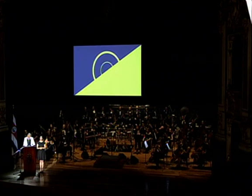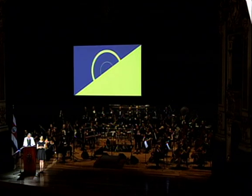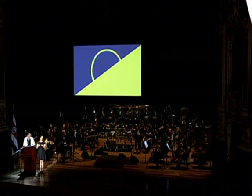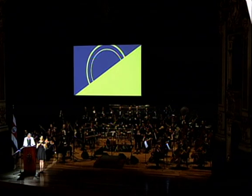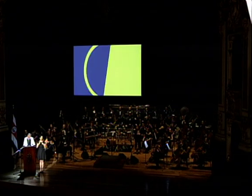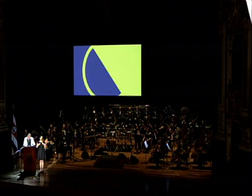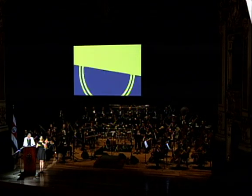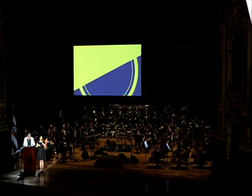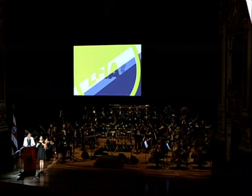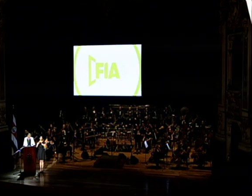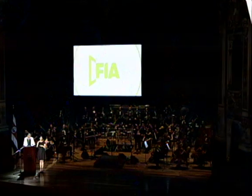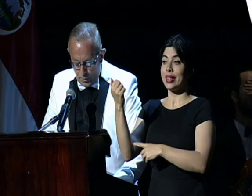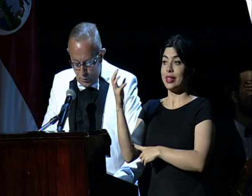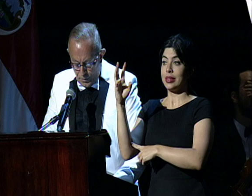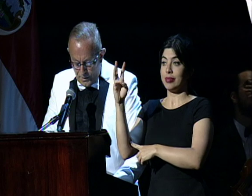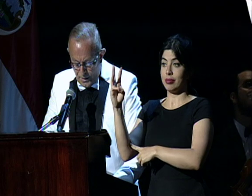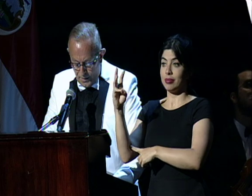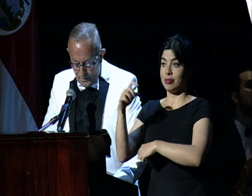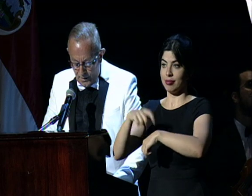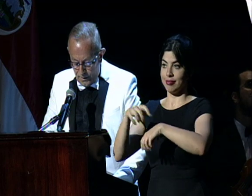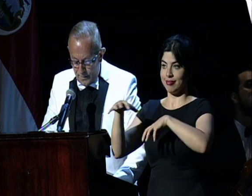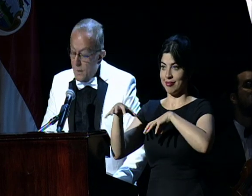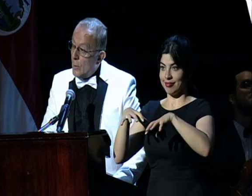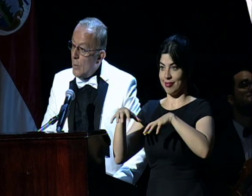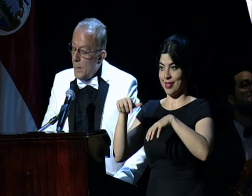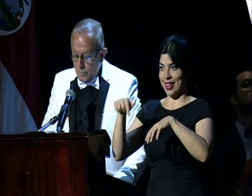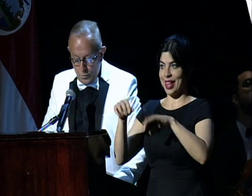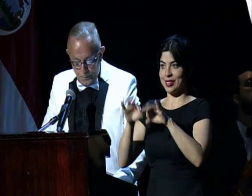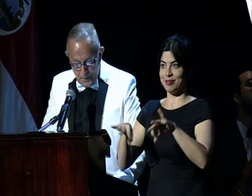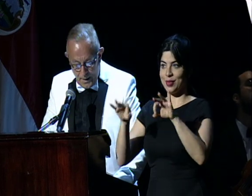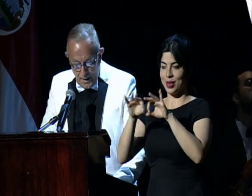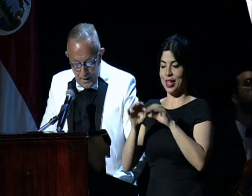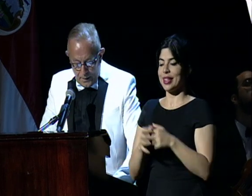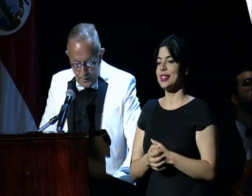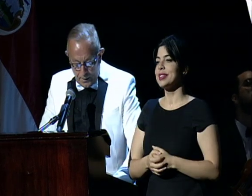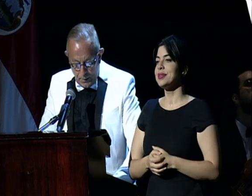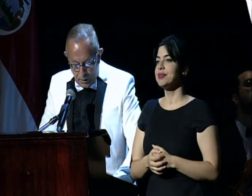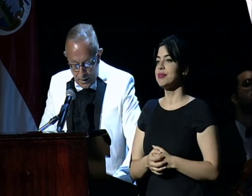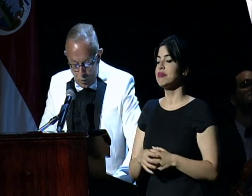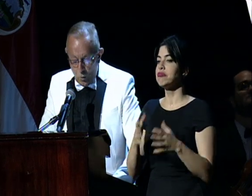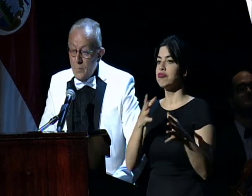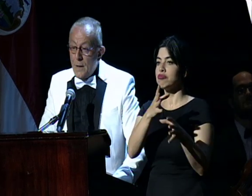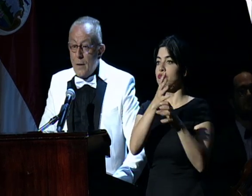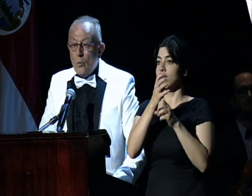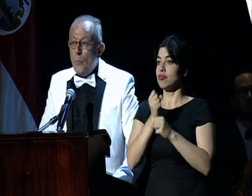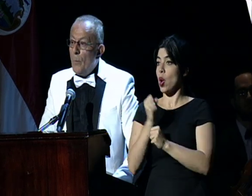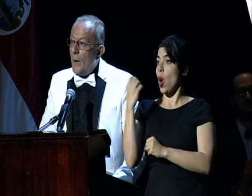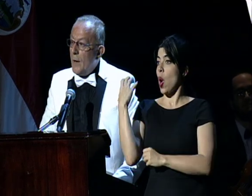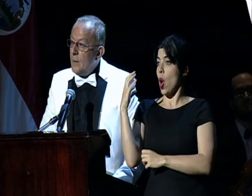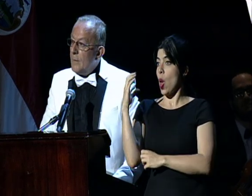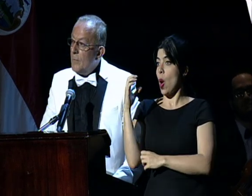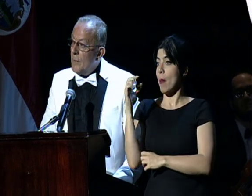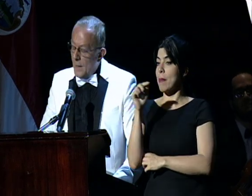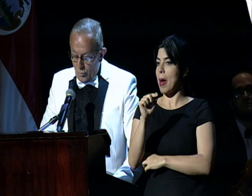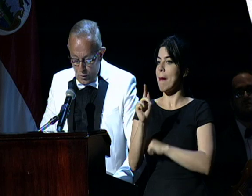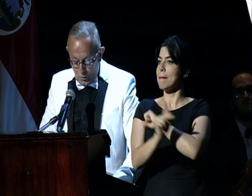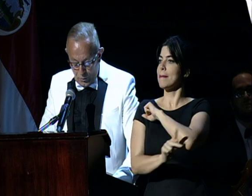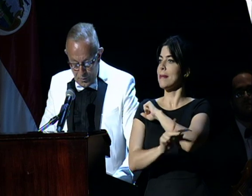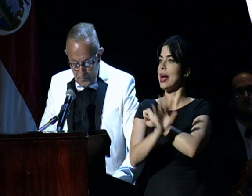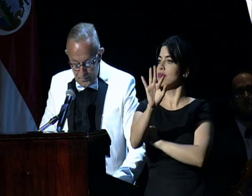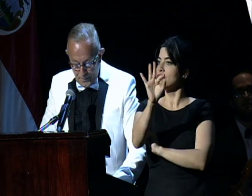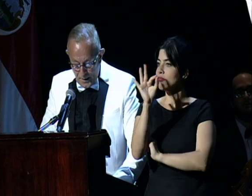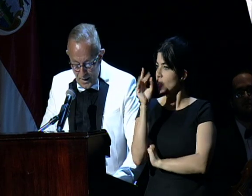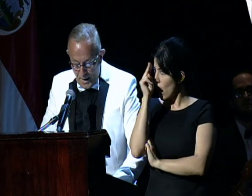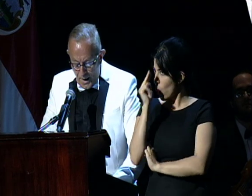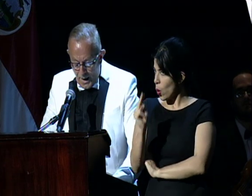Durante la 16ª edición de este destacado evento, recibimos a Colombia como país invitado de